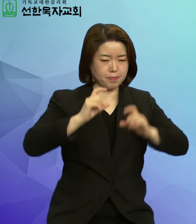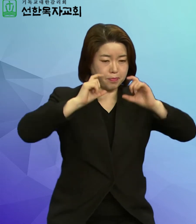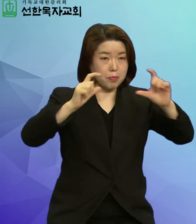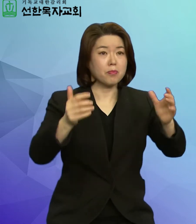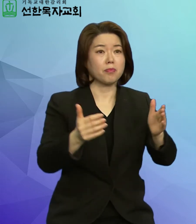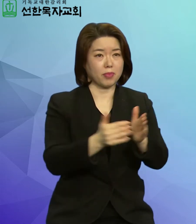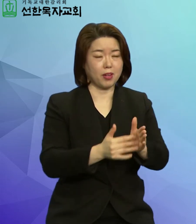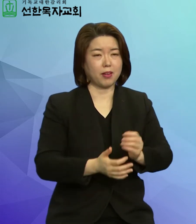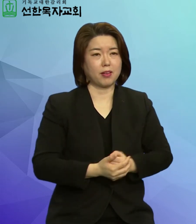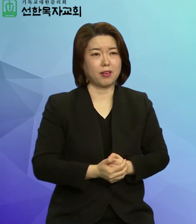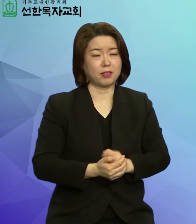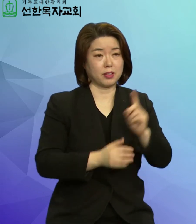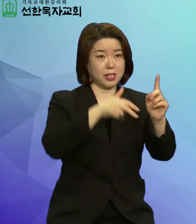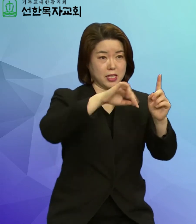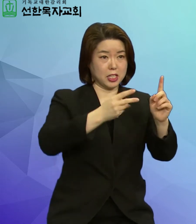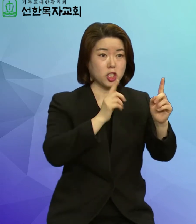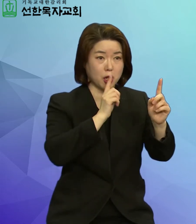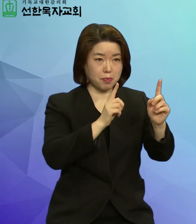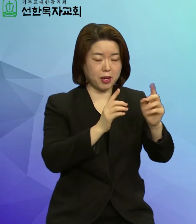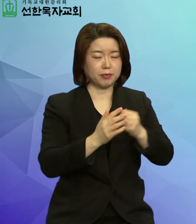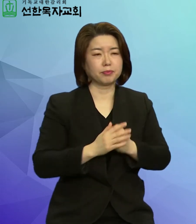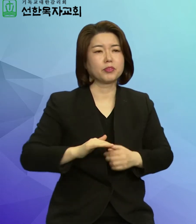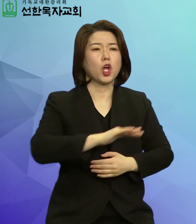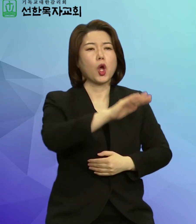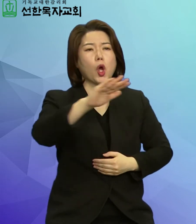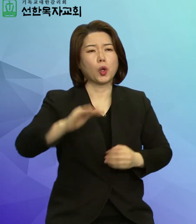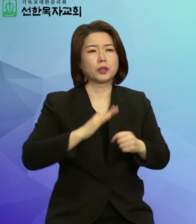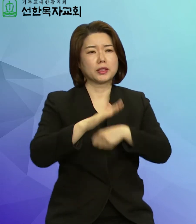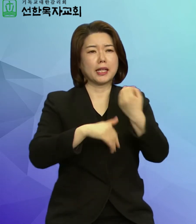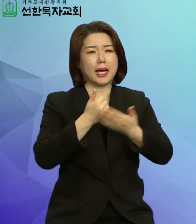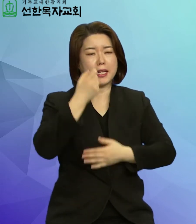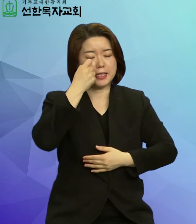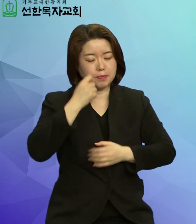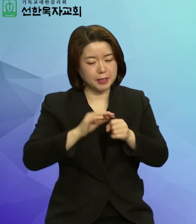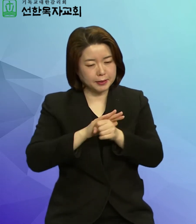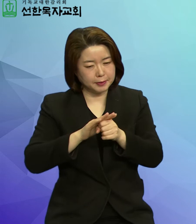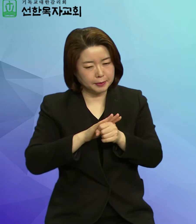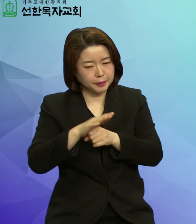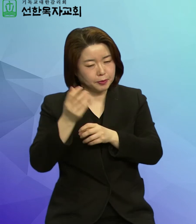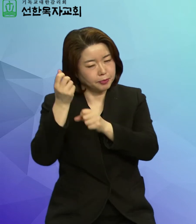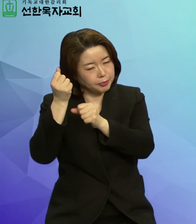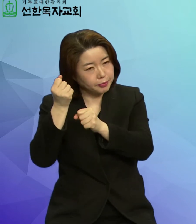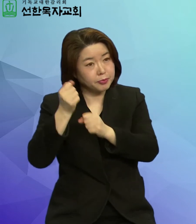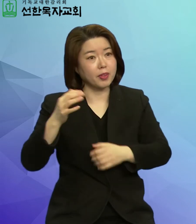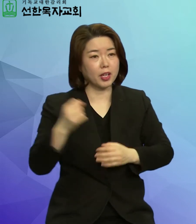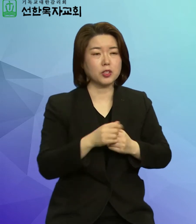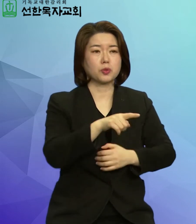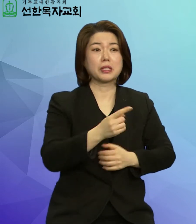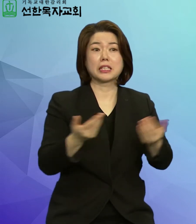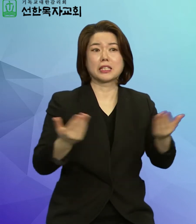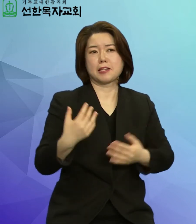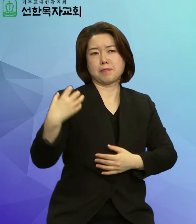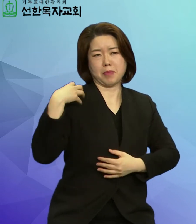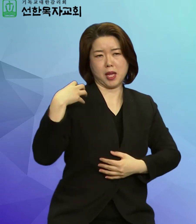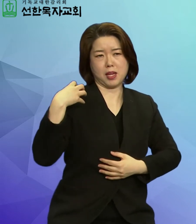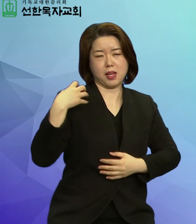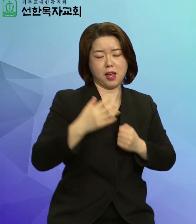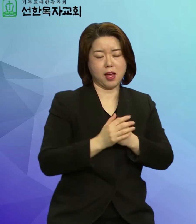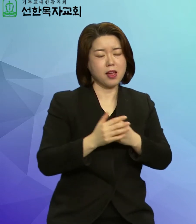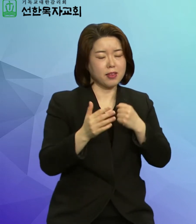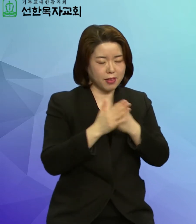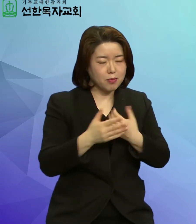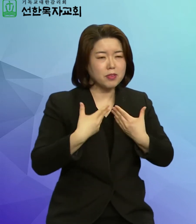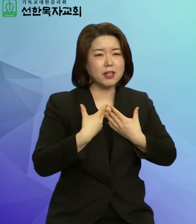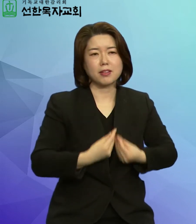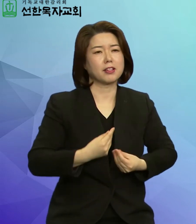아주 단호하게 말합니다. 1절 말씀에 보면 그러므로 우리는 하나님의 자비를 힘입어서 이 직분을 맡고